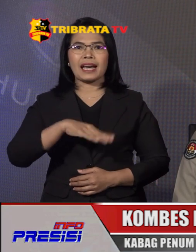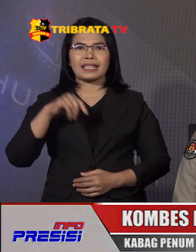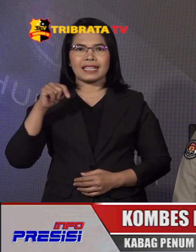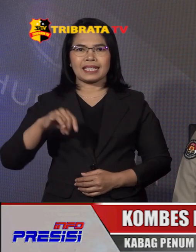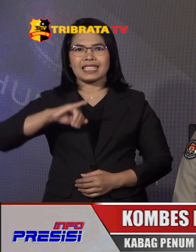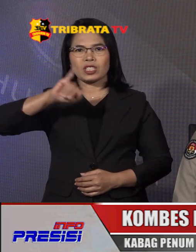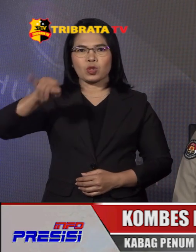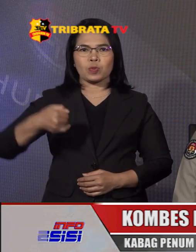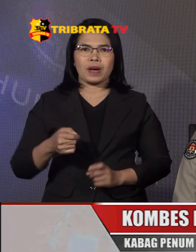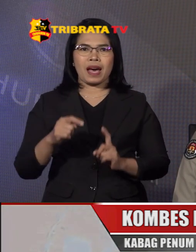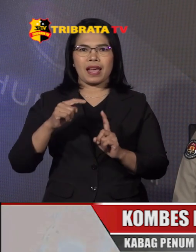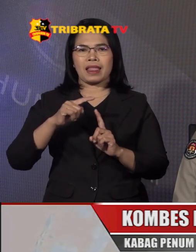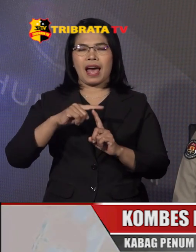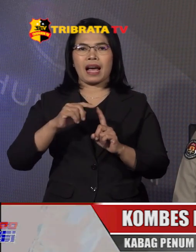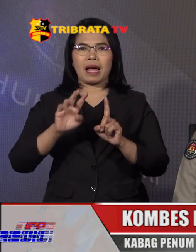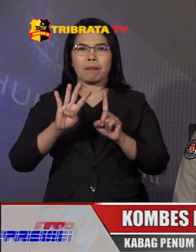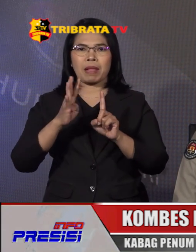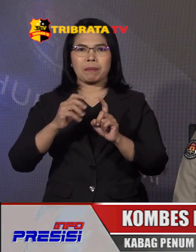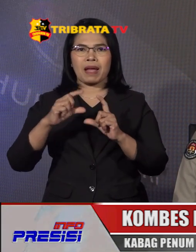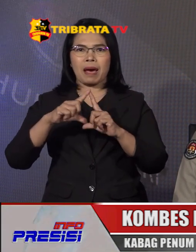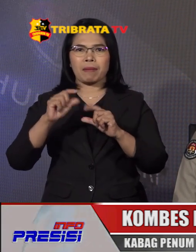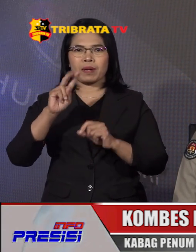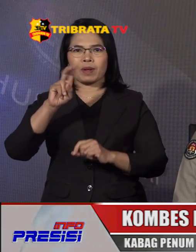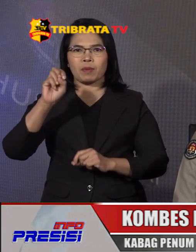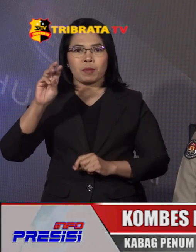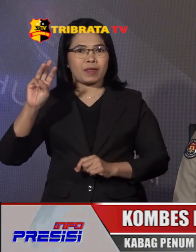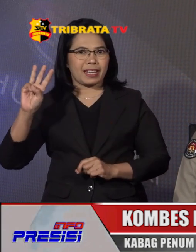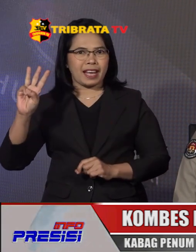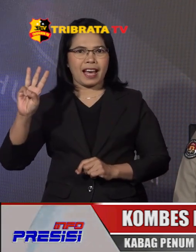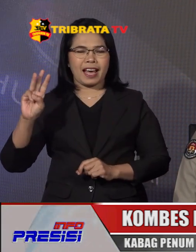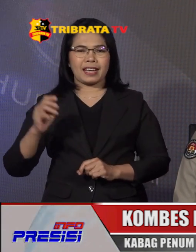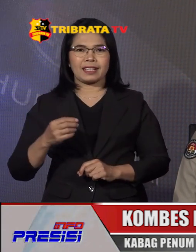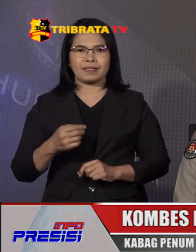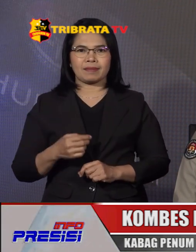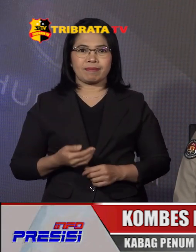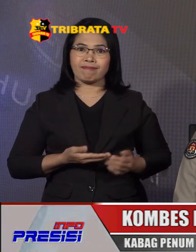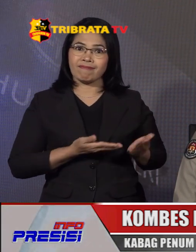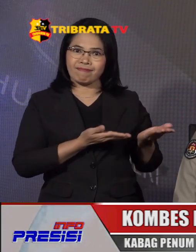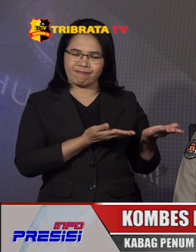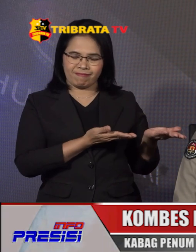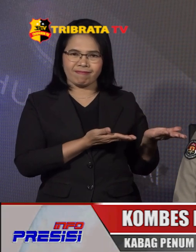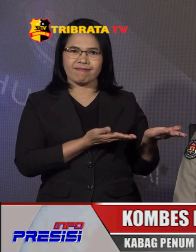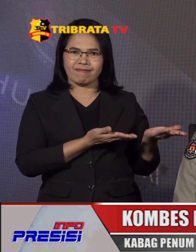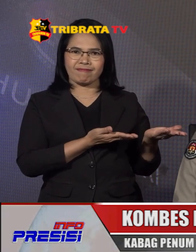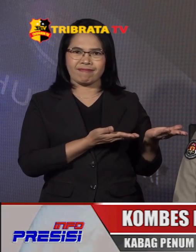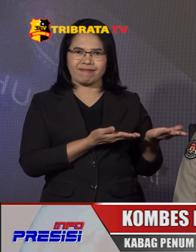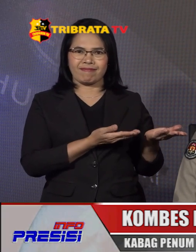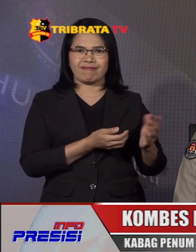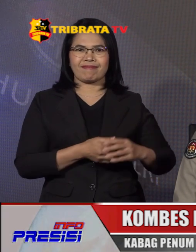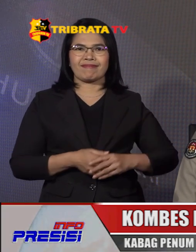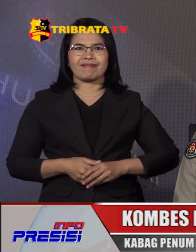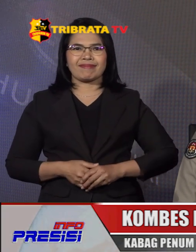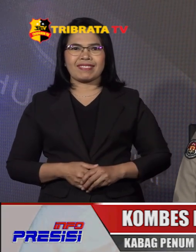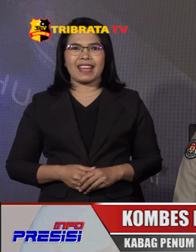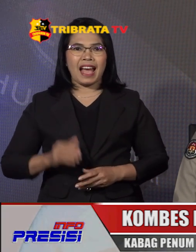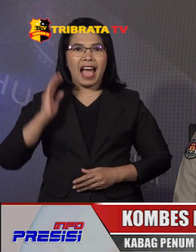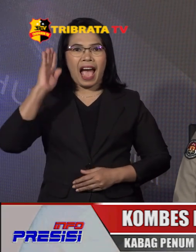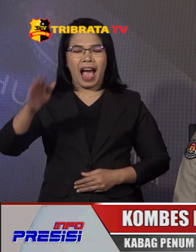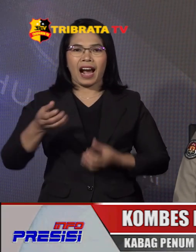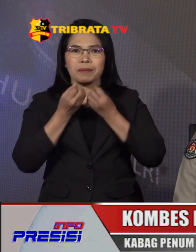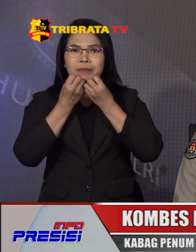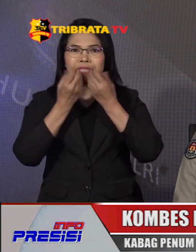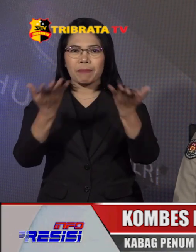Jumat 14 April 2023 saya selaku Kabag Venom di humas Polri akan